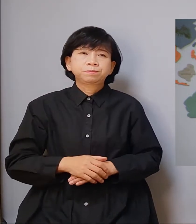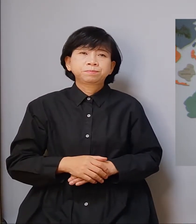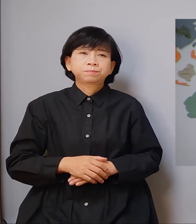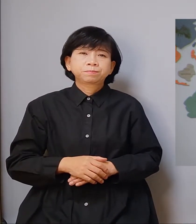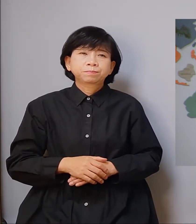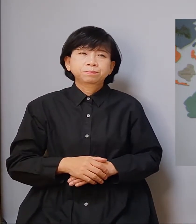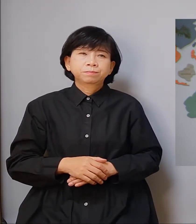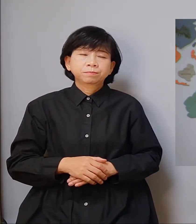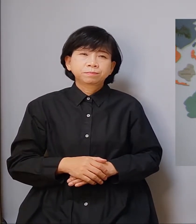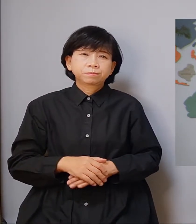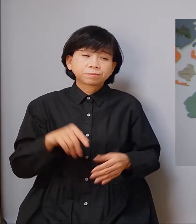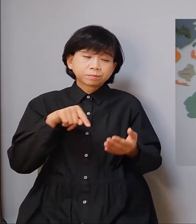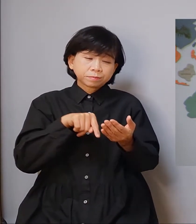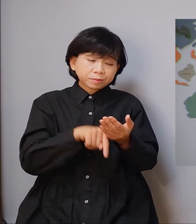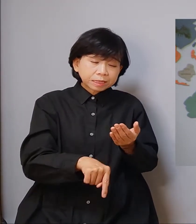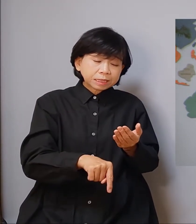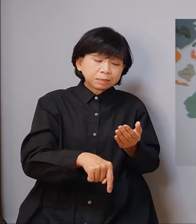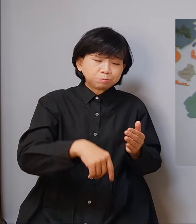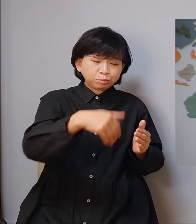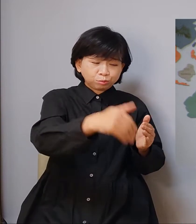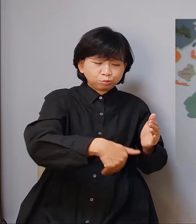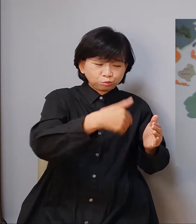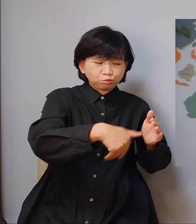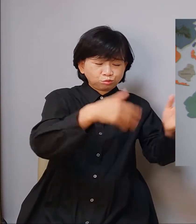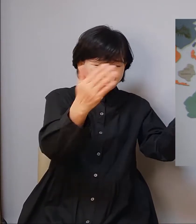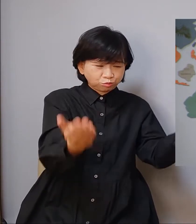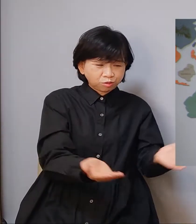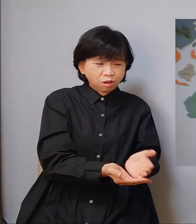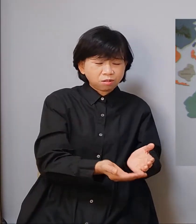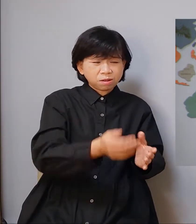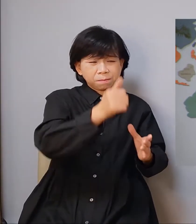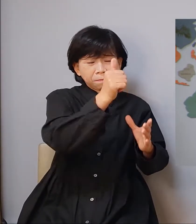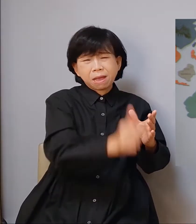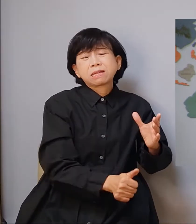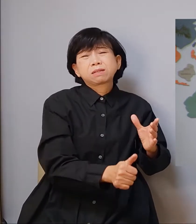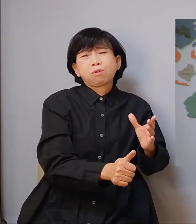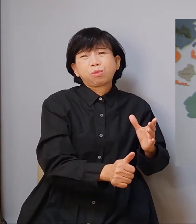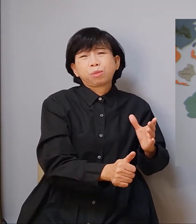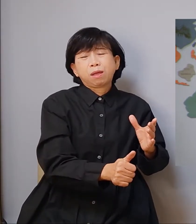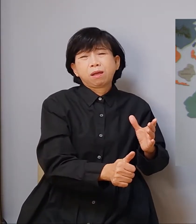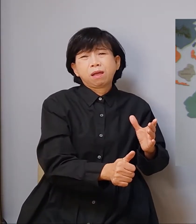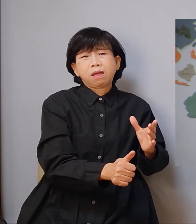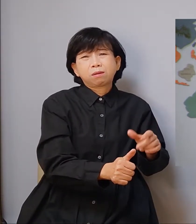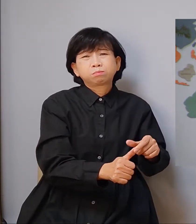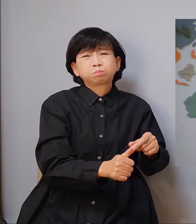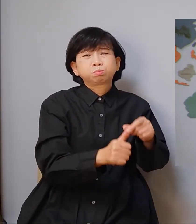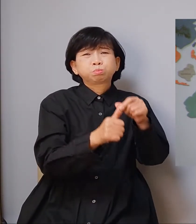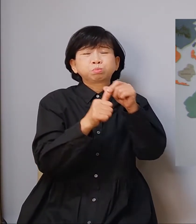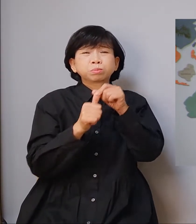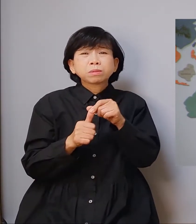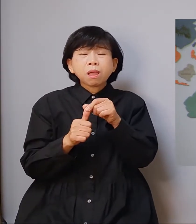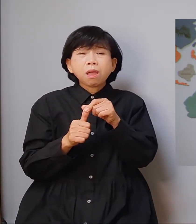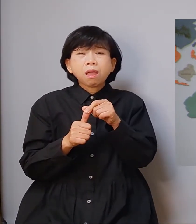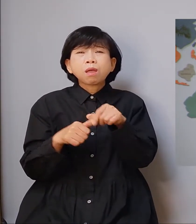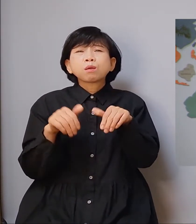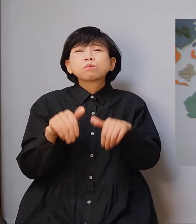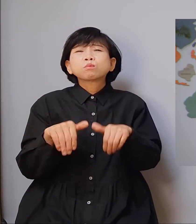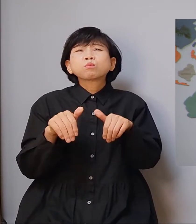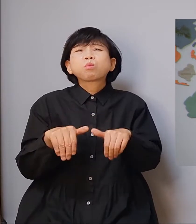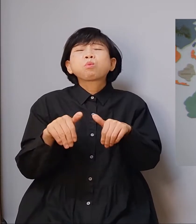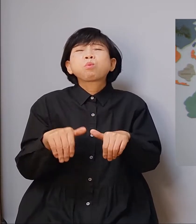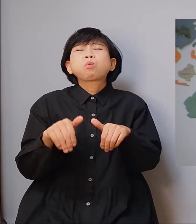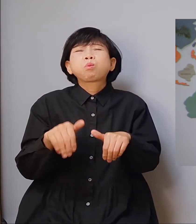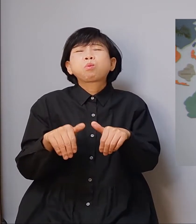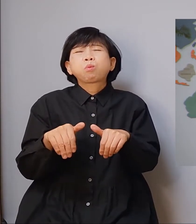꽤나 깊은 구덩이에 던져지고요, 가까스로 살아나왔는데 이 요셉 좀 보십시오. 이제는 노예로 팔려가는 거예요.